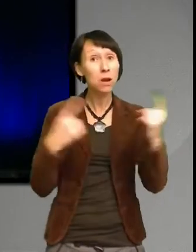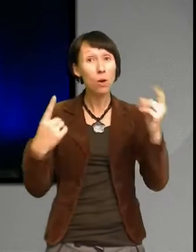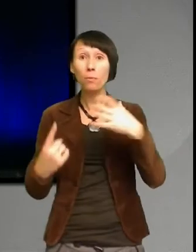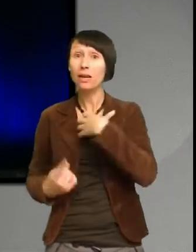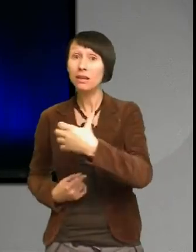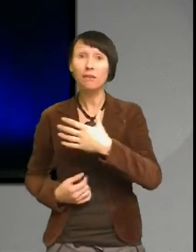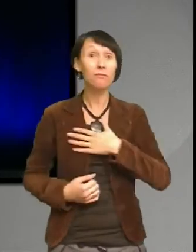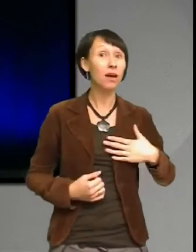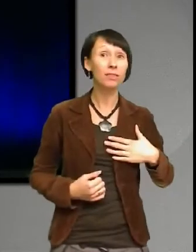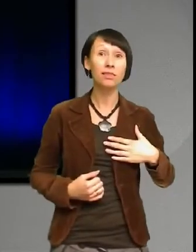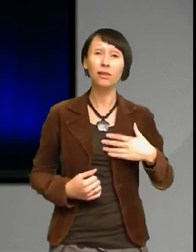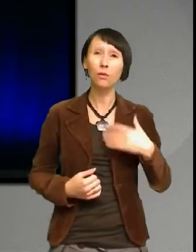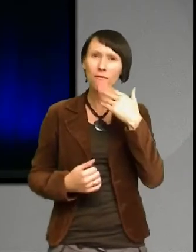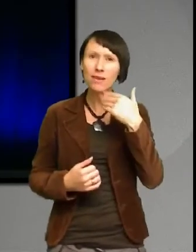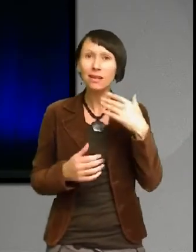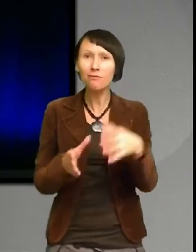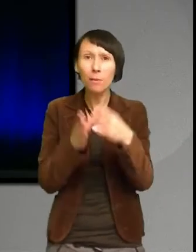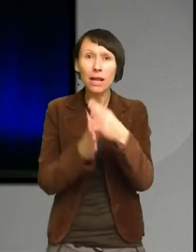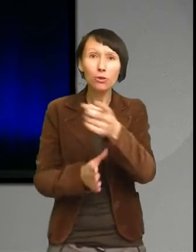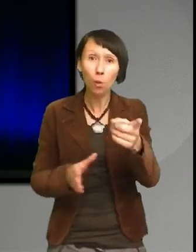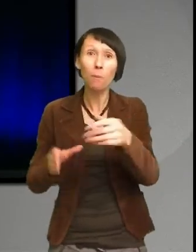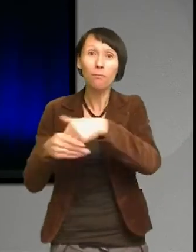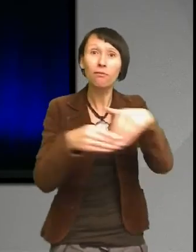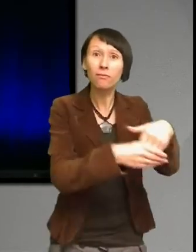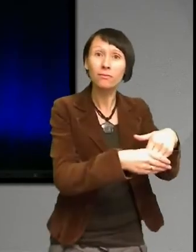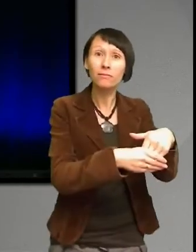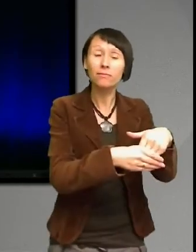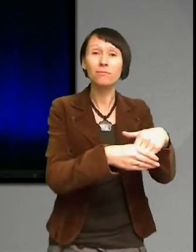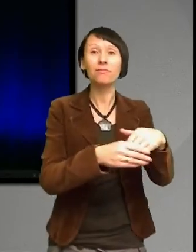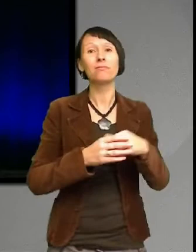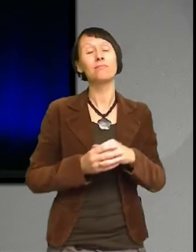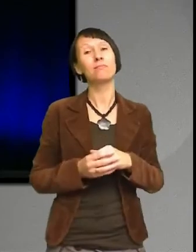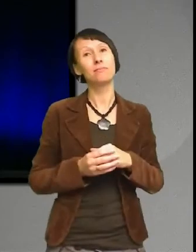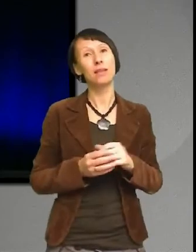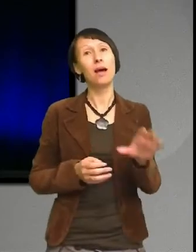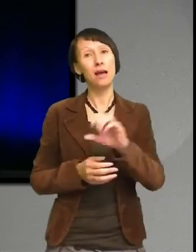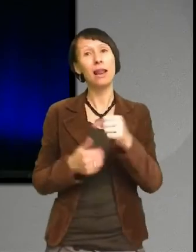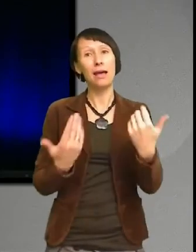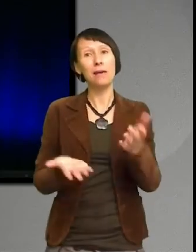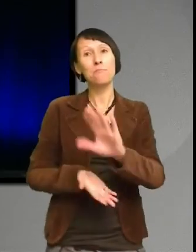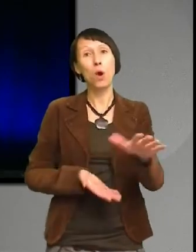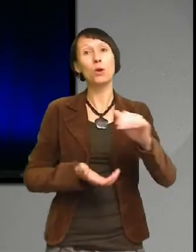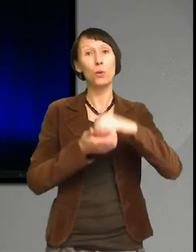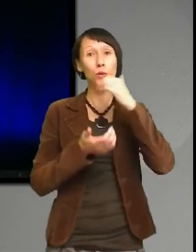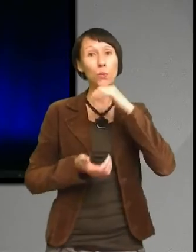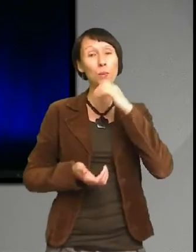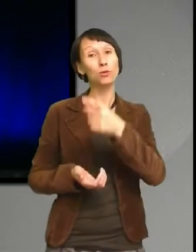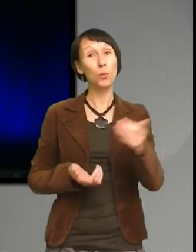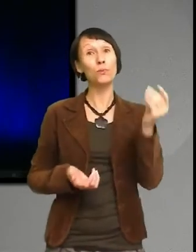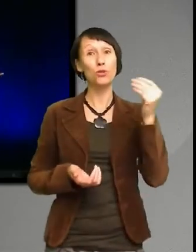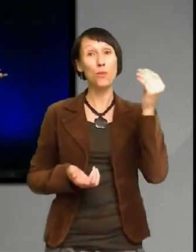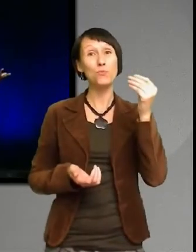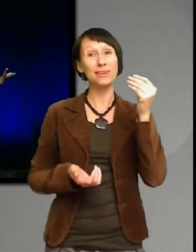familjer de är födda i. Alla är barn och ungdomar som drömmer om ett bättre liv.